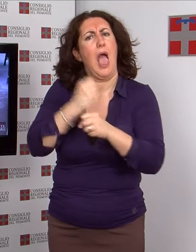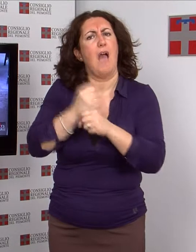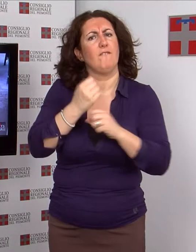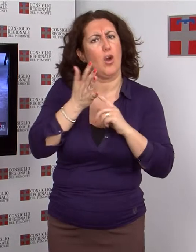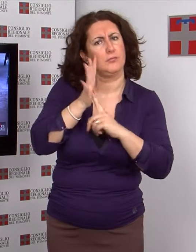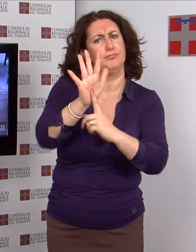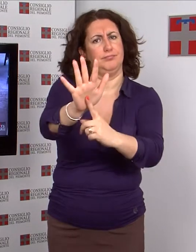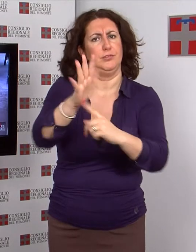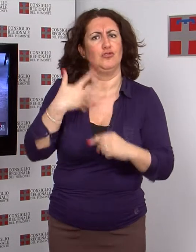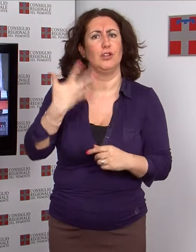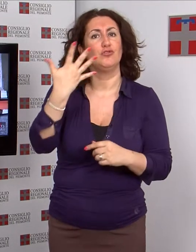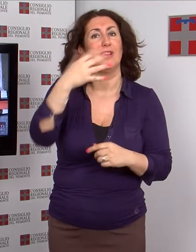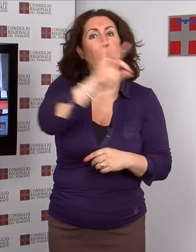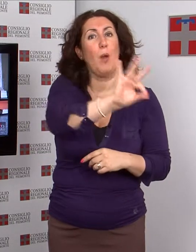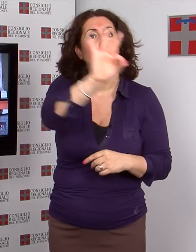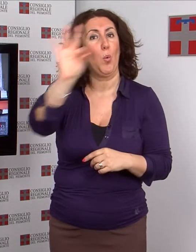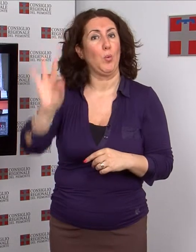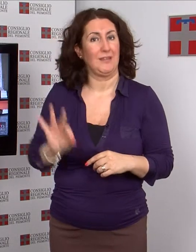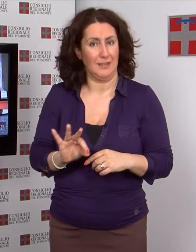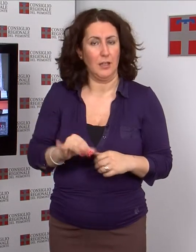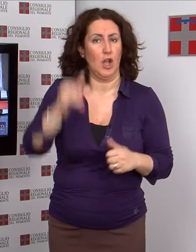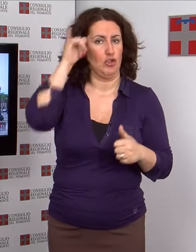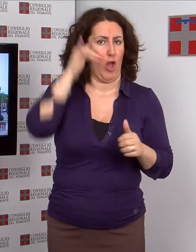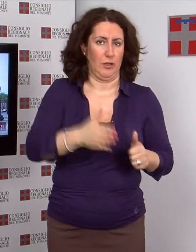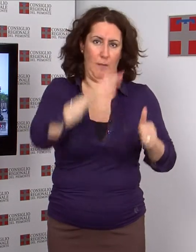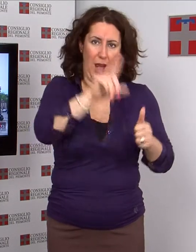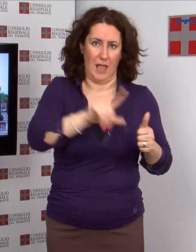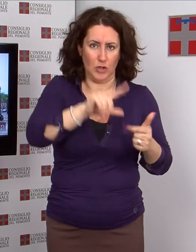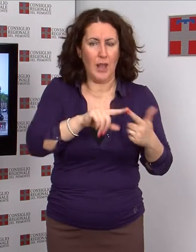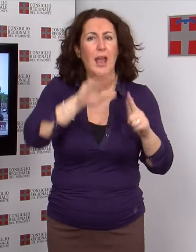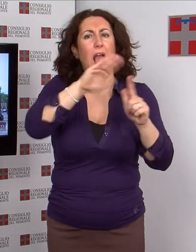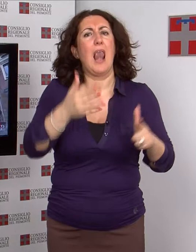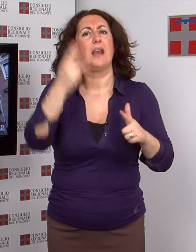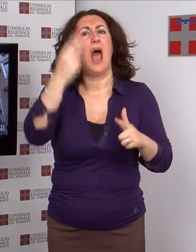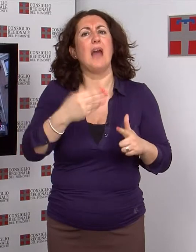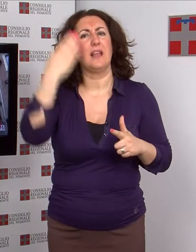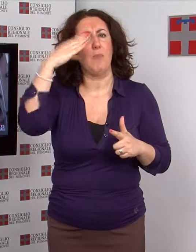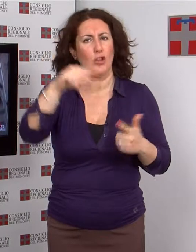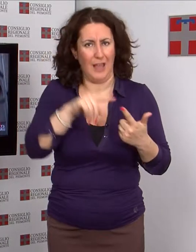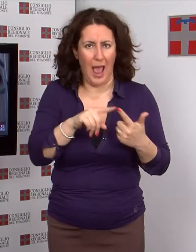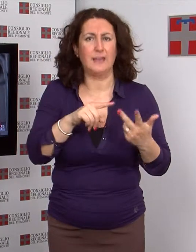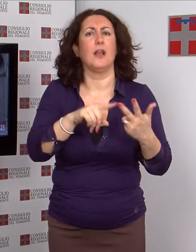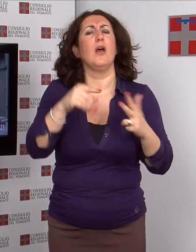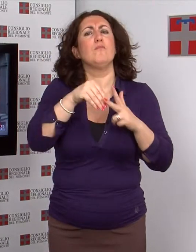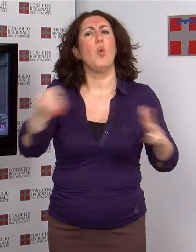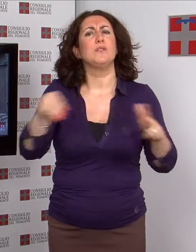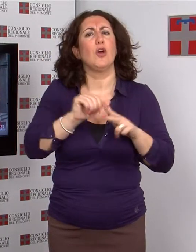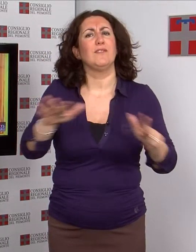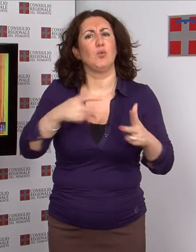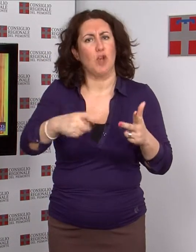luoghi simbolo della Regione a Torino a Palazzo Lascaris alla galleria d'arte moderna al Museo Diffuso della Resistenza a Cuneo